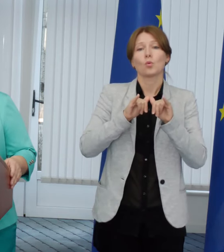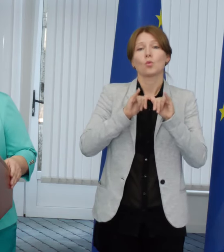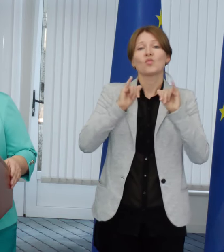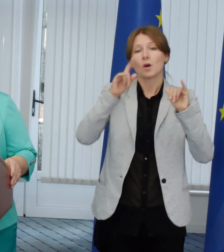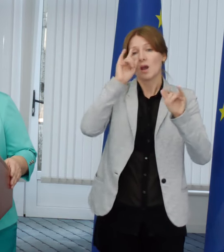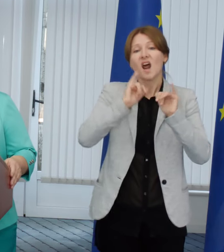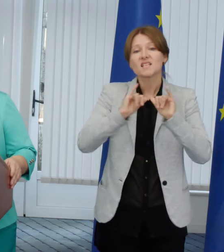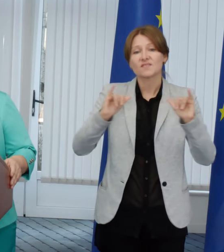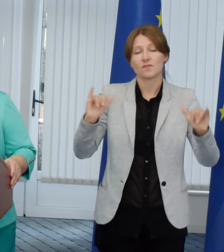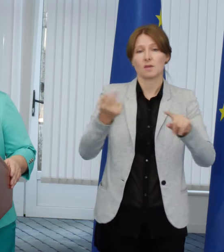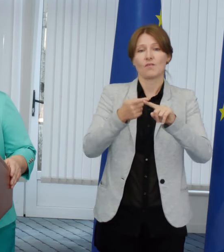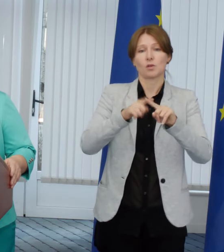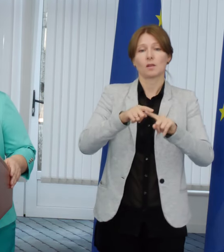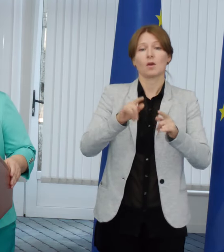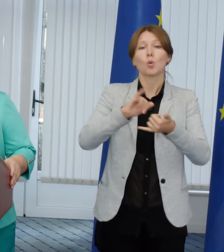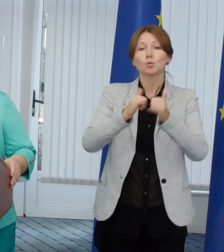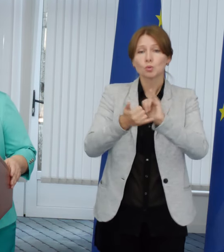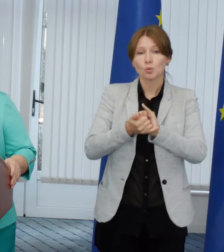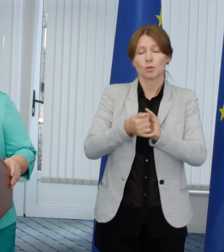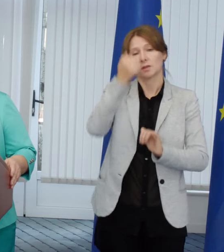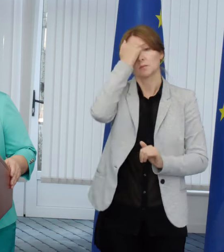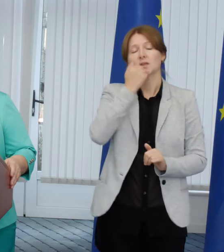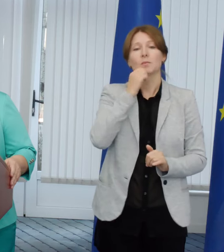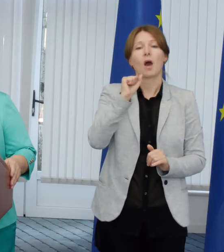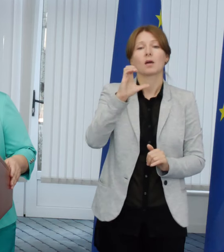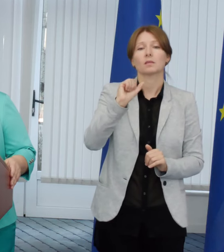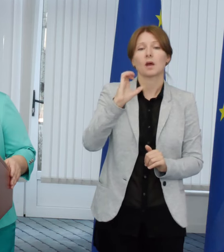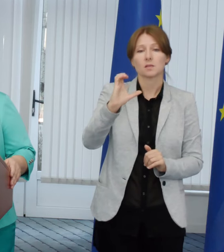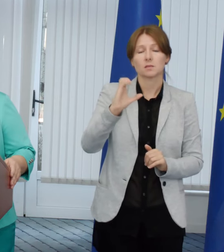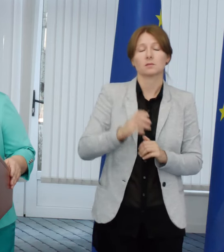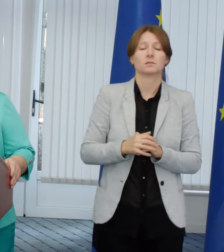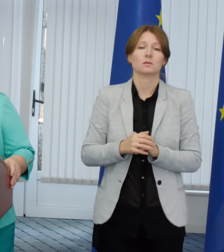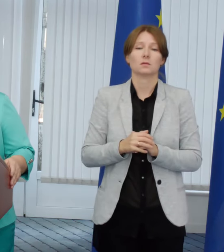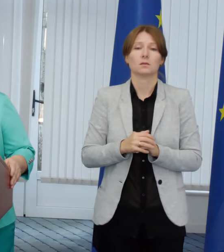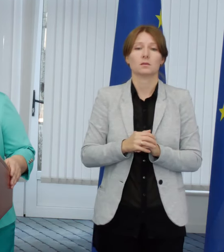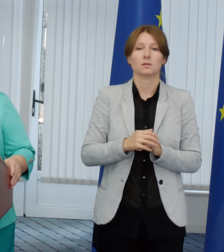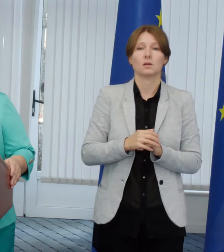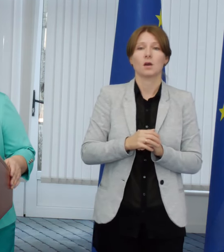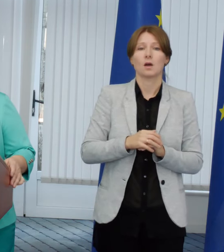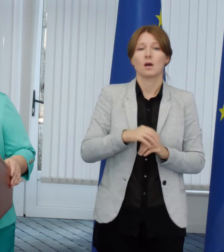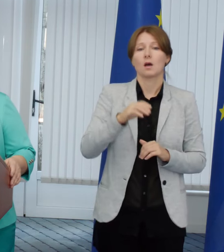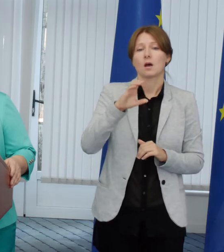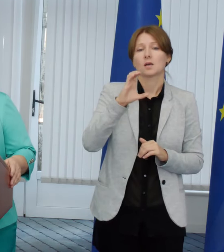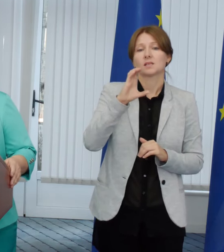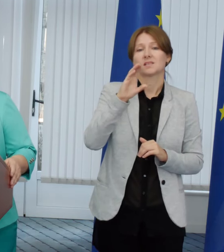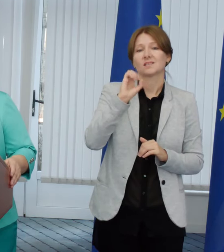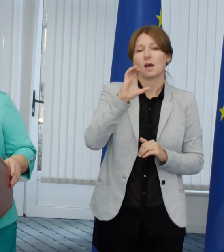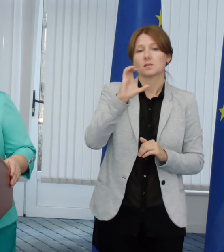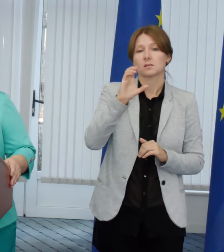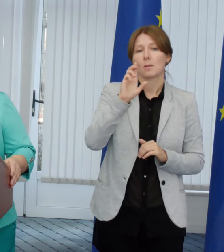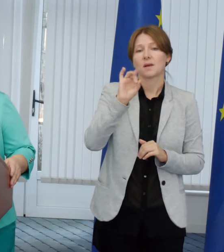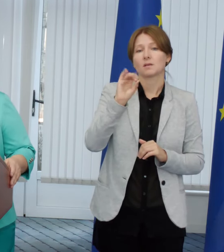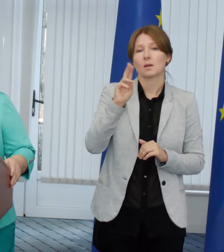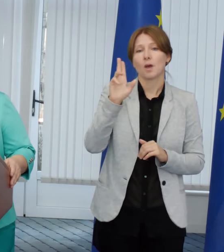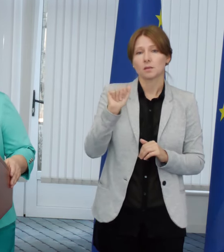aduc mulțumiri și ATAS Sud-Vest în persoana doamnei Tamara Călugăru, Stas Văsărăbească